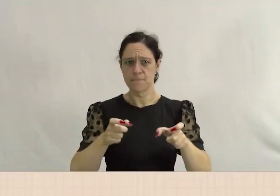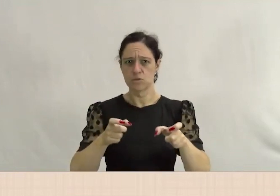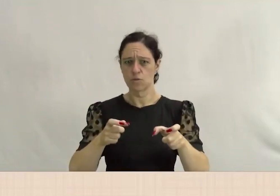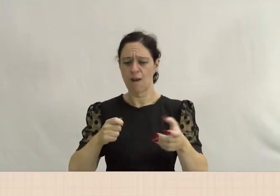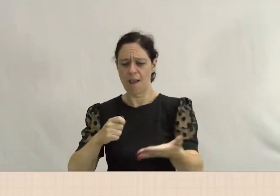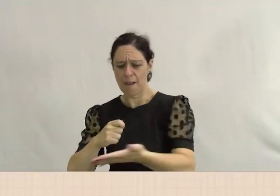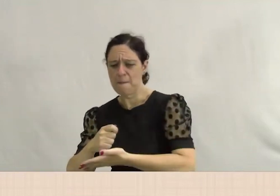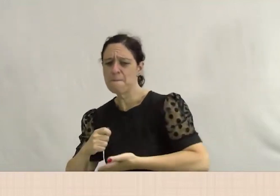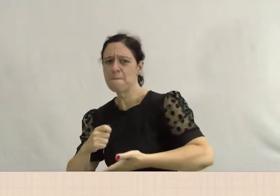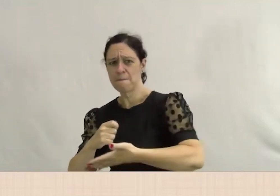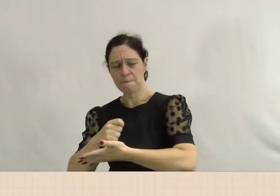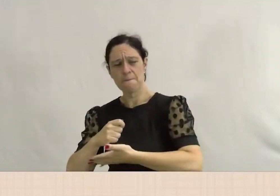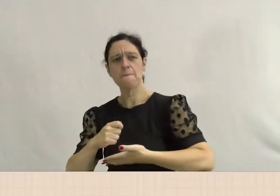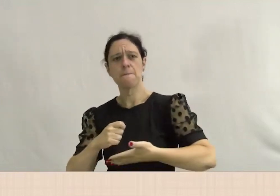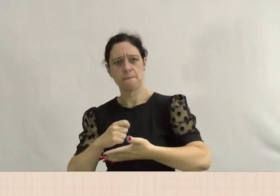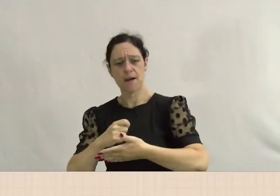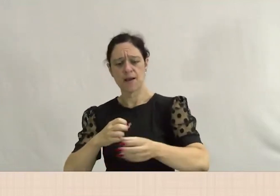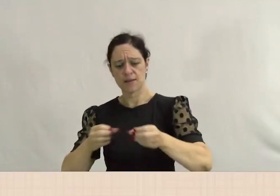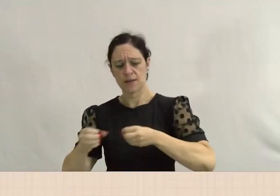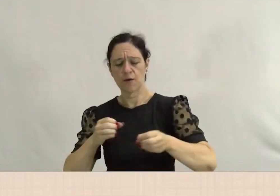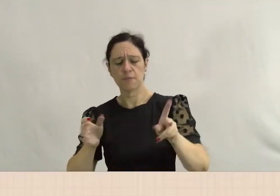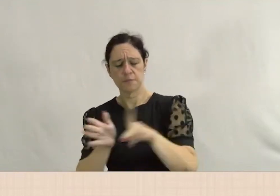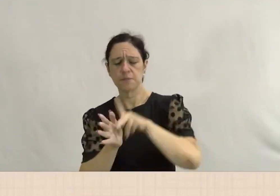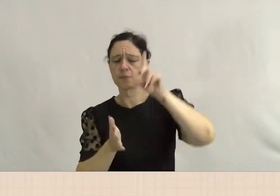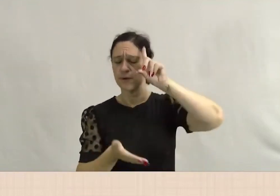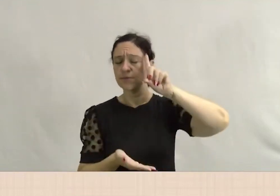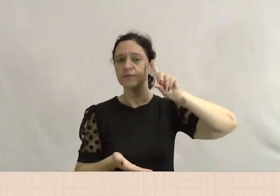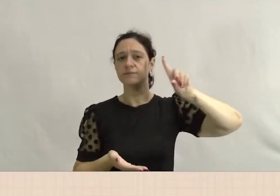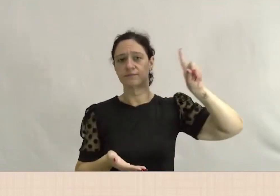energético da obra do Senhor.